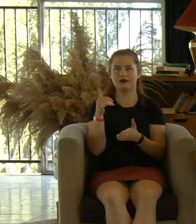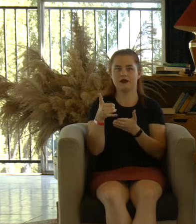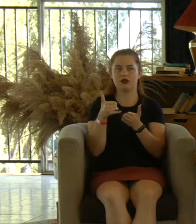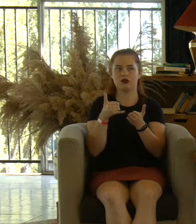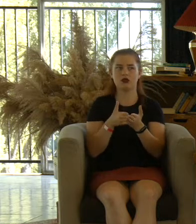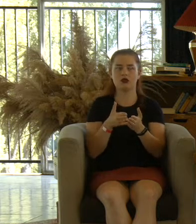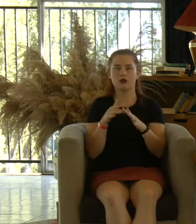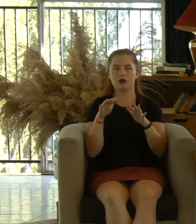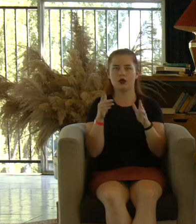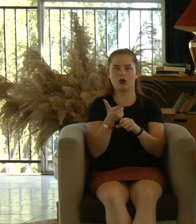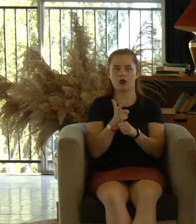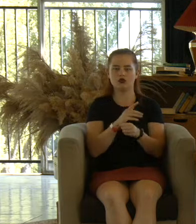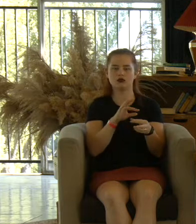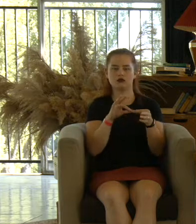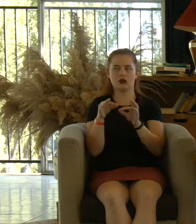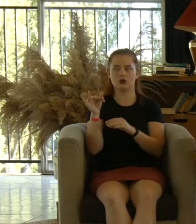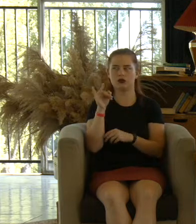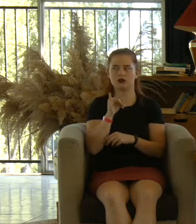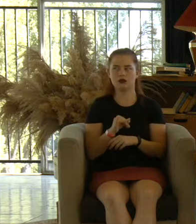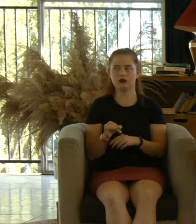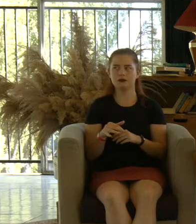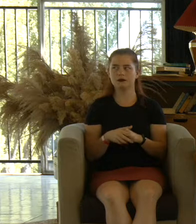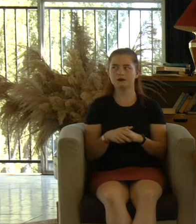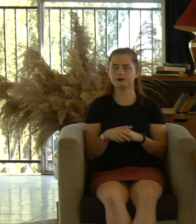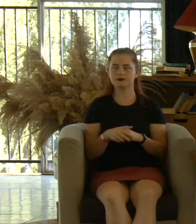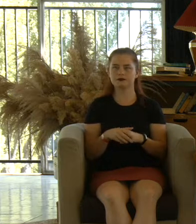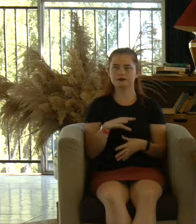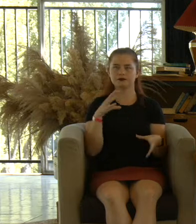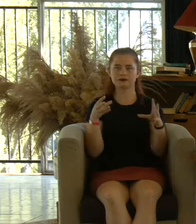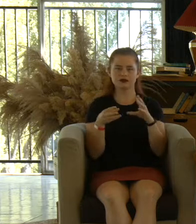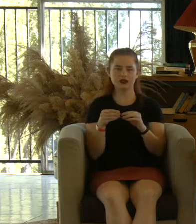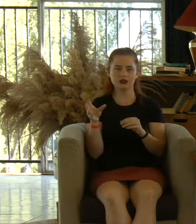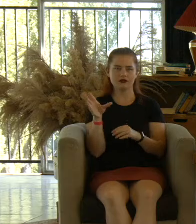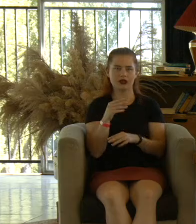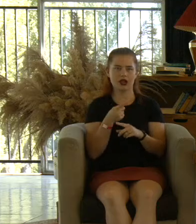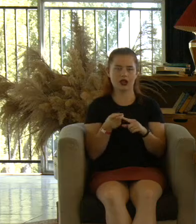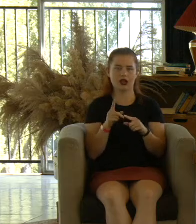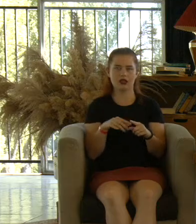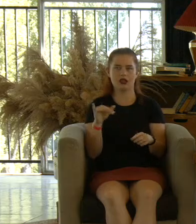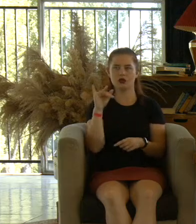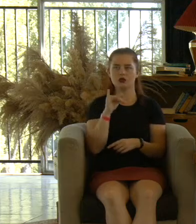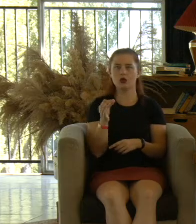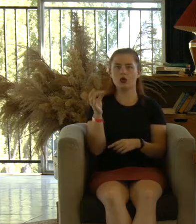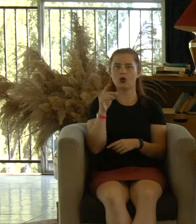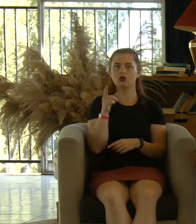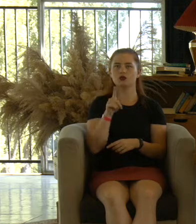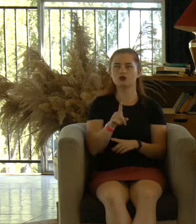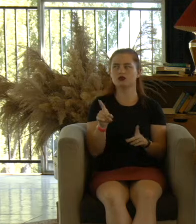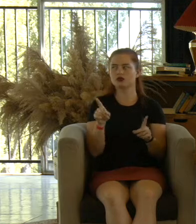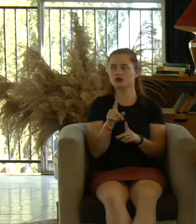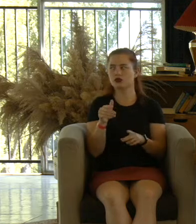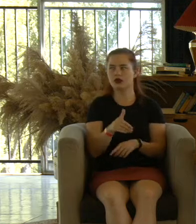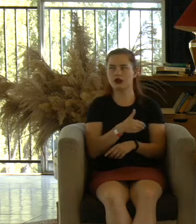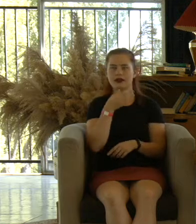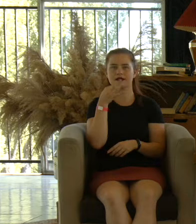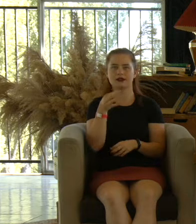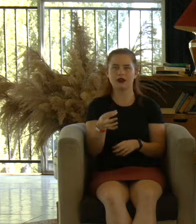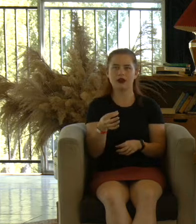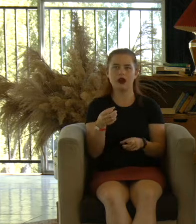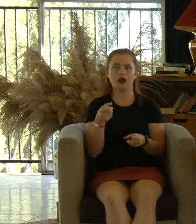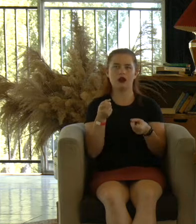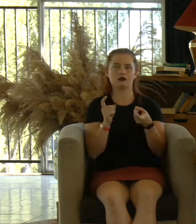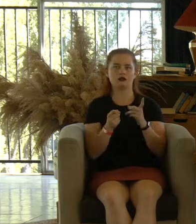самом деле очень схожая история. Вообще вот вся эта история про то, что сейчас вот органическое